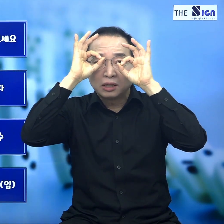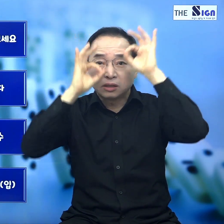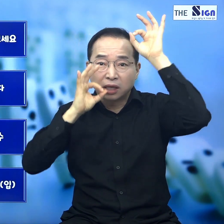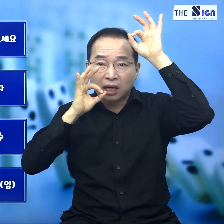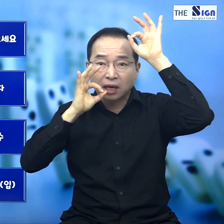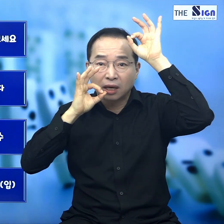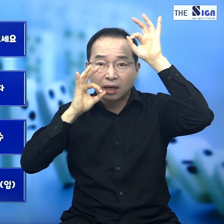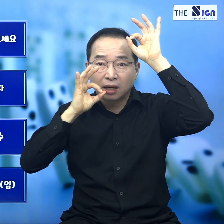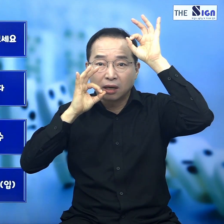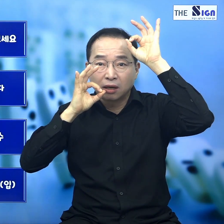이렇게